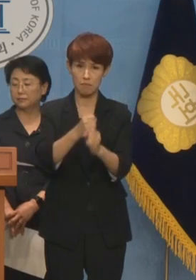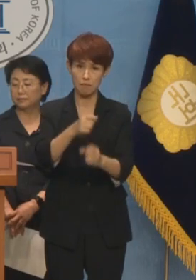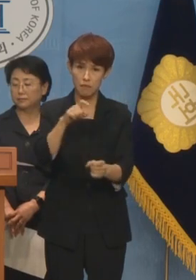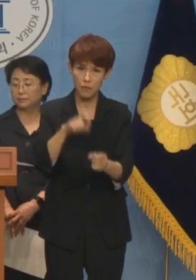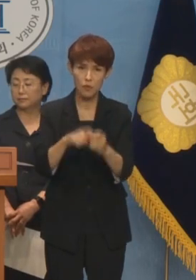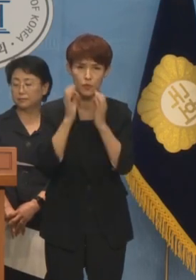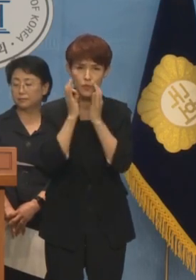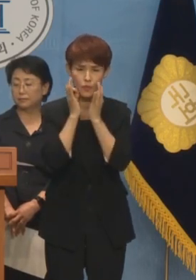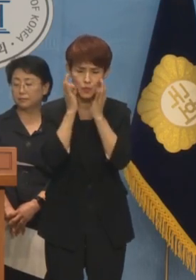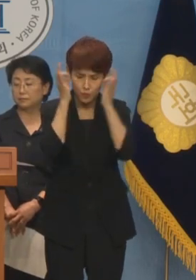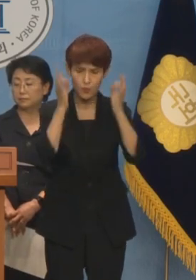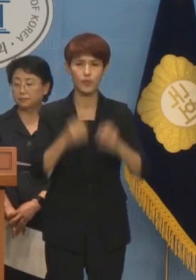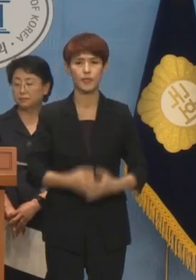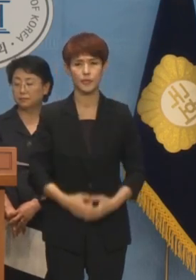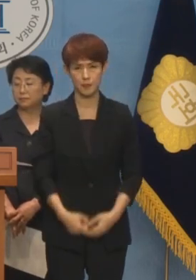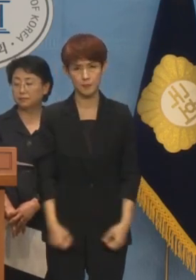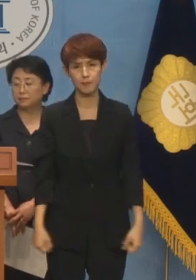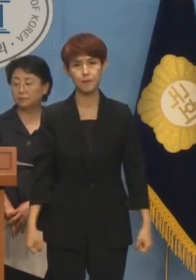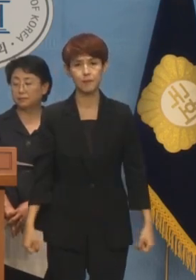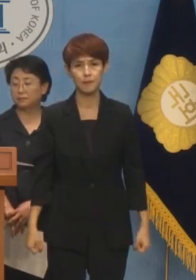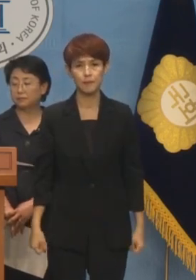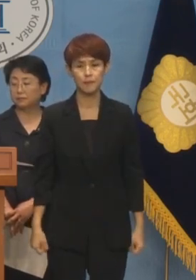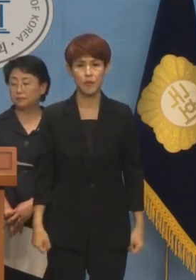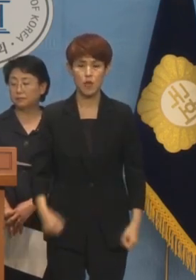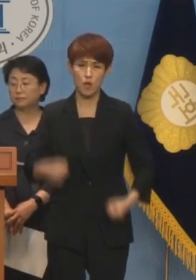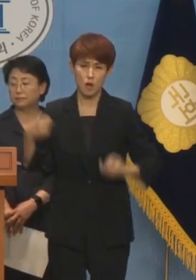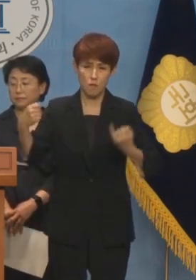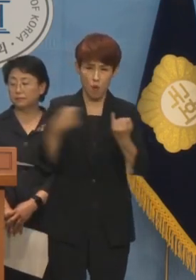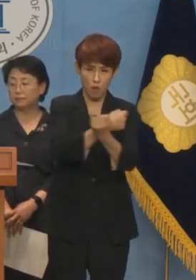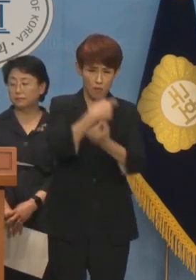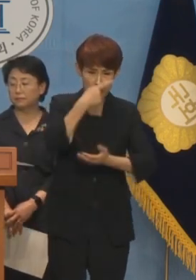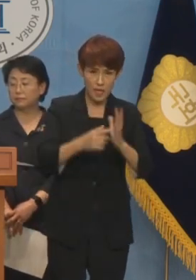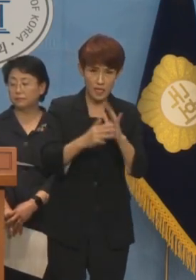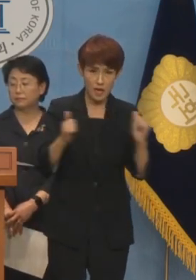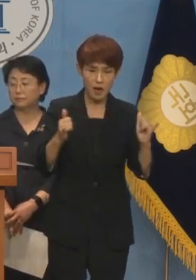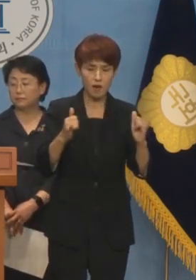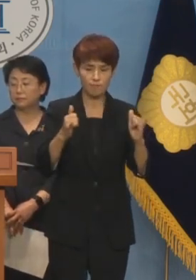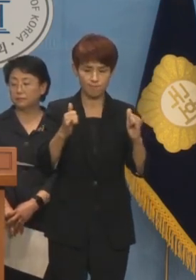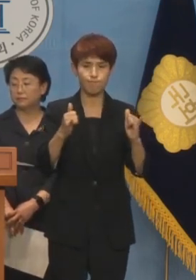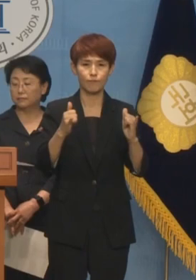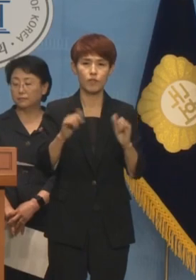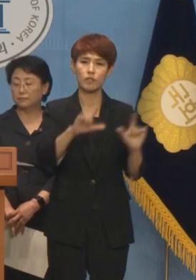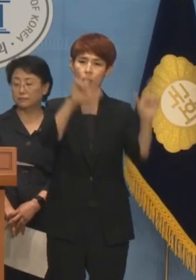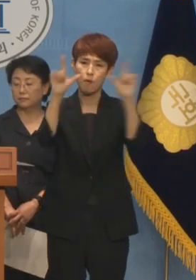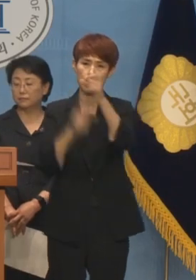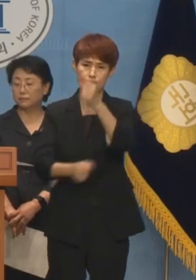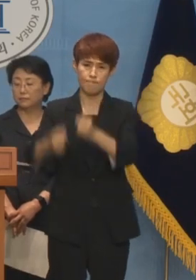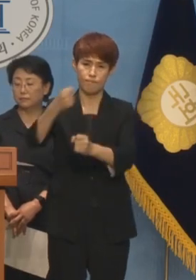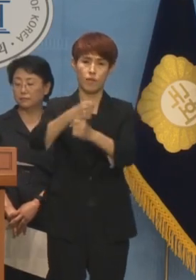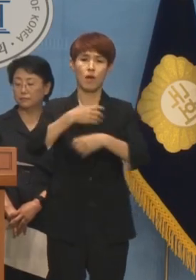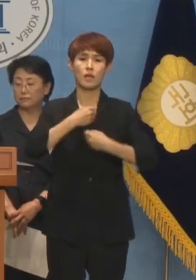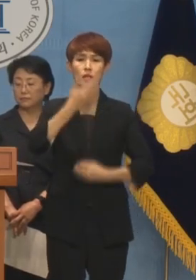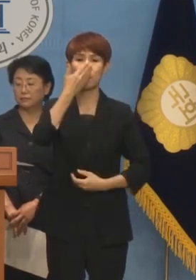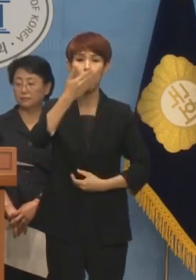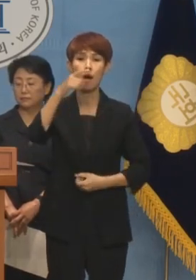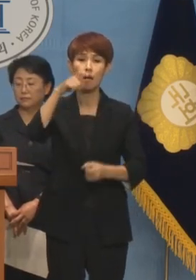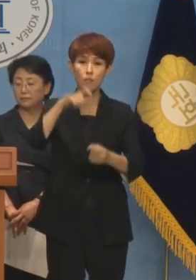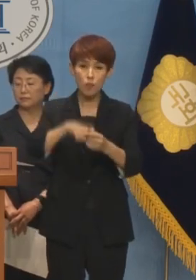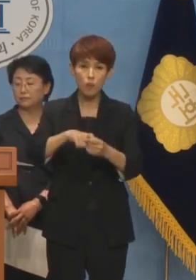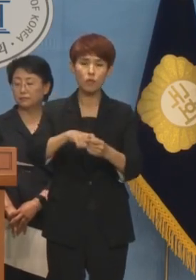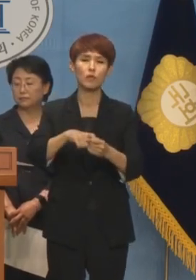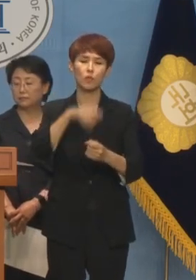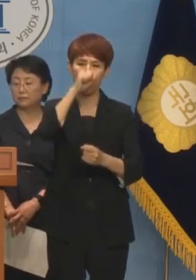위해 노력하겠습니다. 폭력 피해자가 안심하고 일상을 회복할 수 있는 사회를